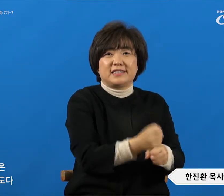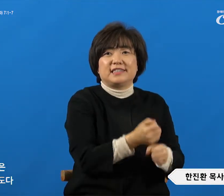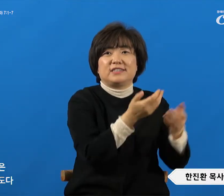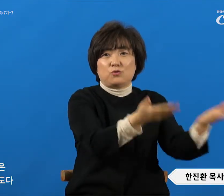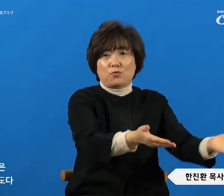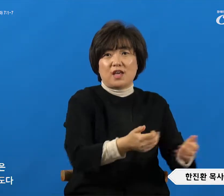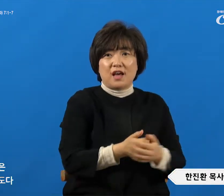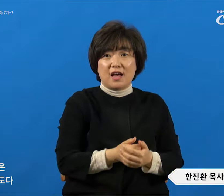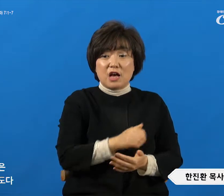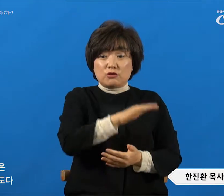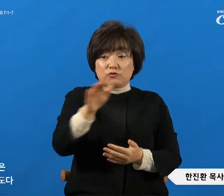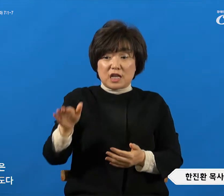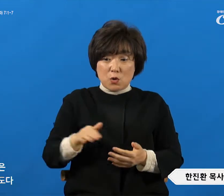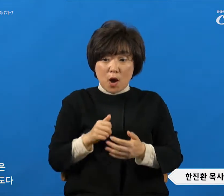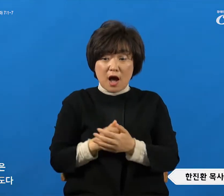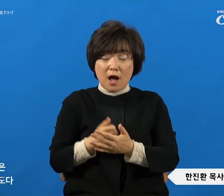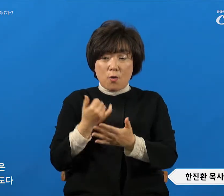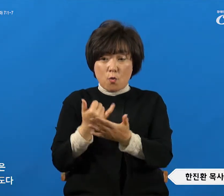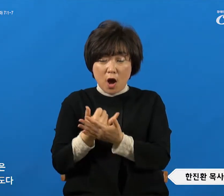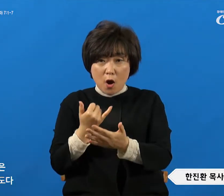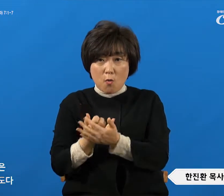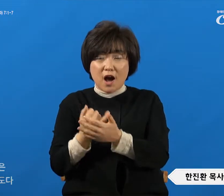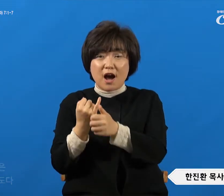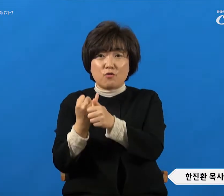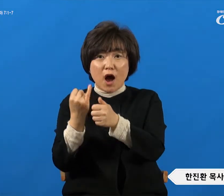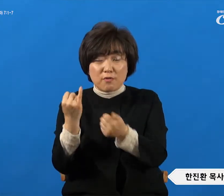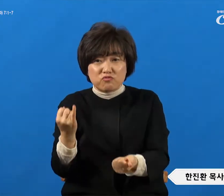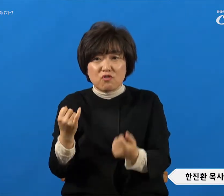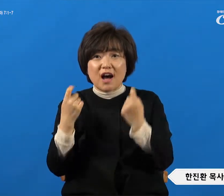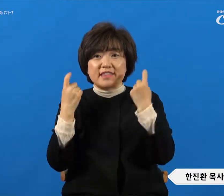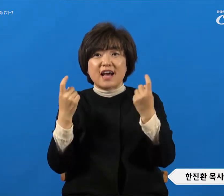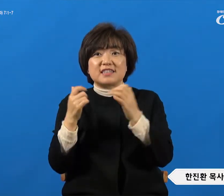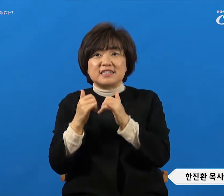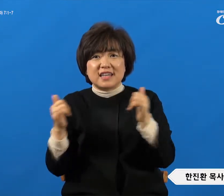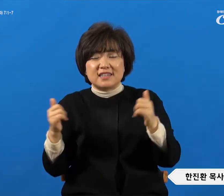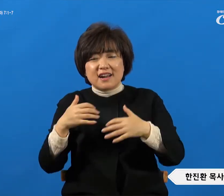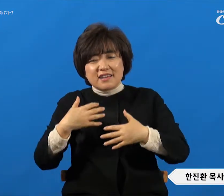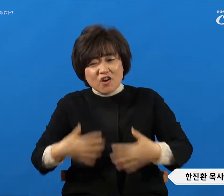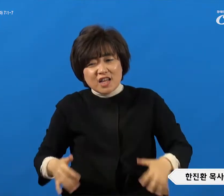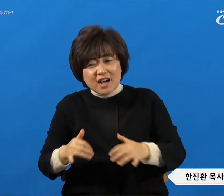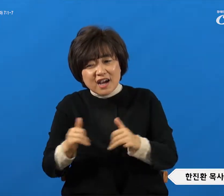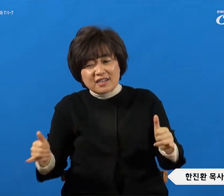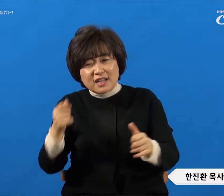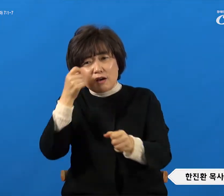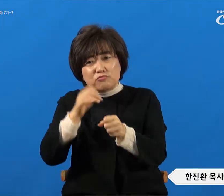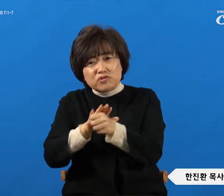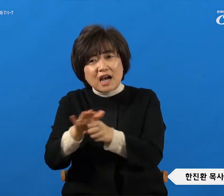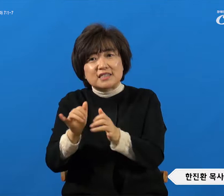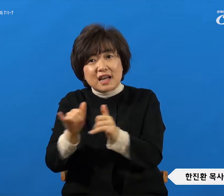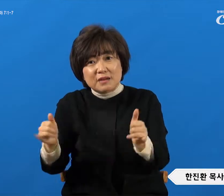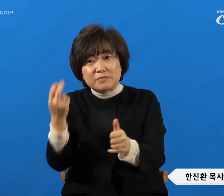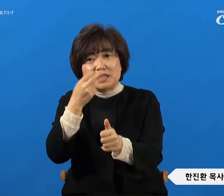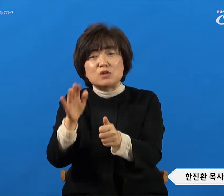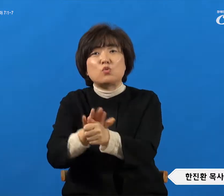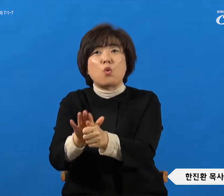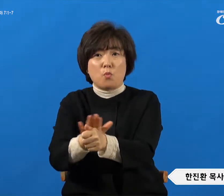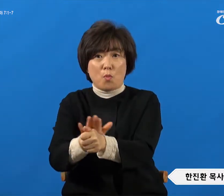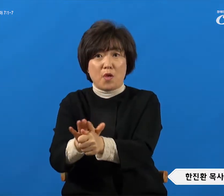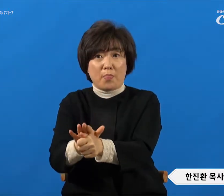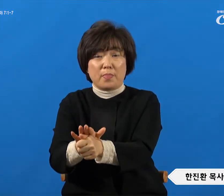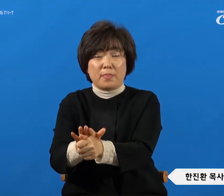그래서 우리가 고아와 과부와 나그네들, 이런 연약하고 불쌍한 사람들을